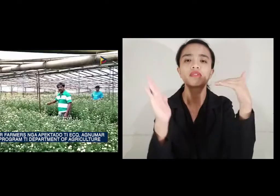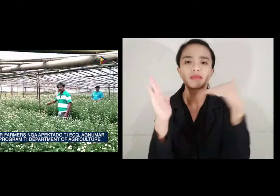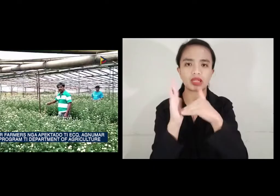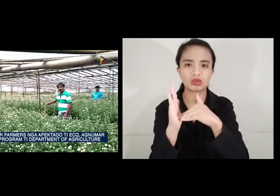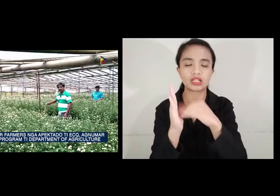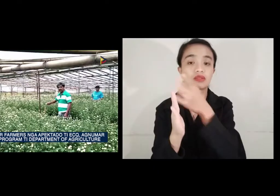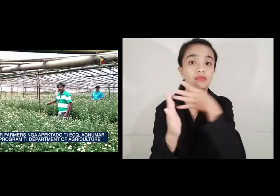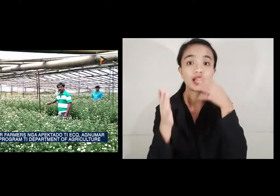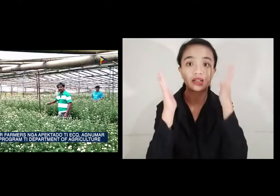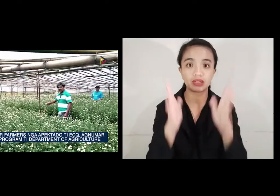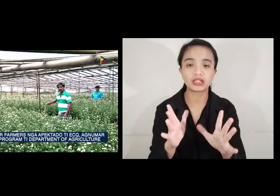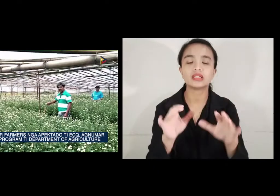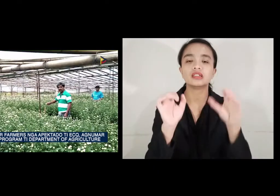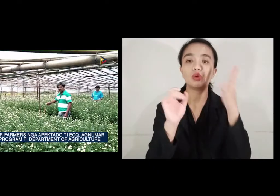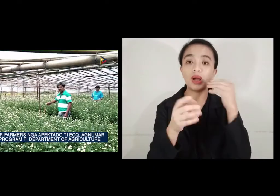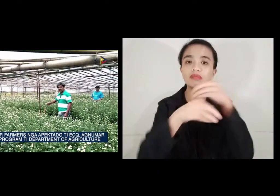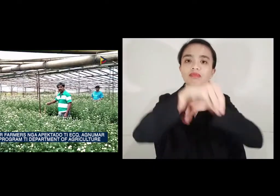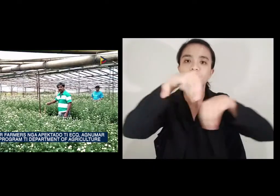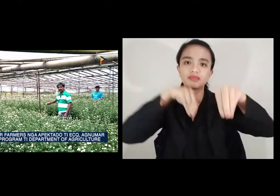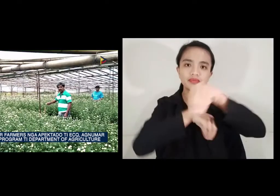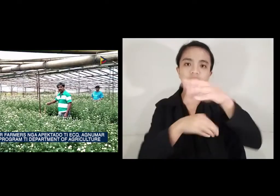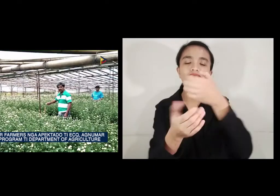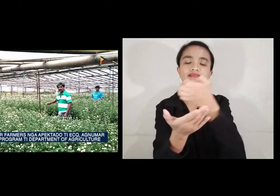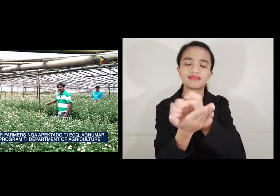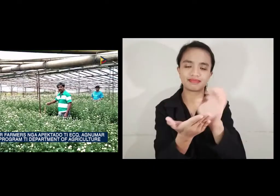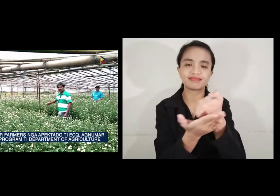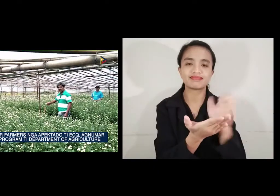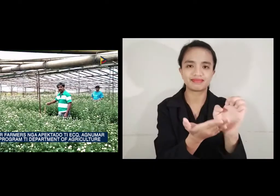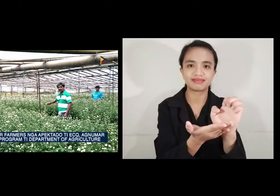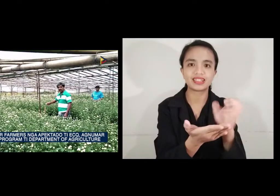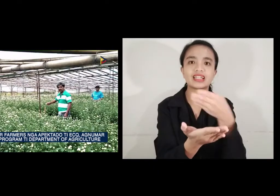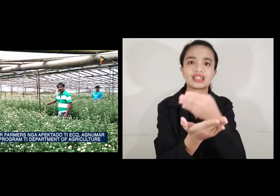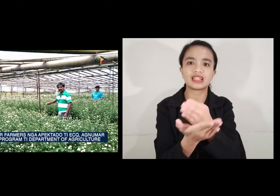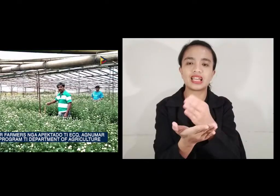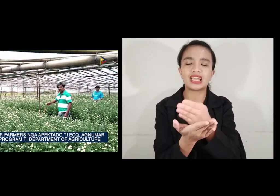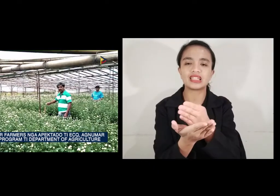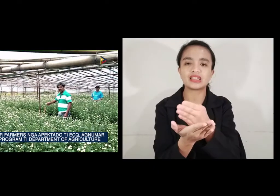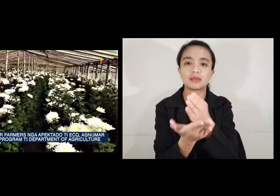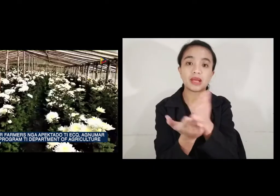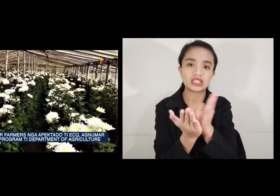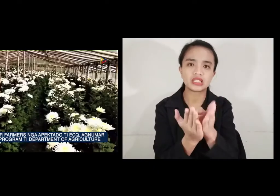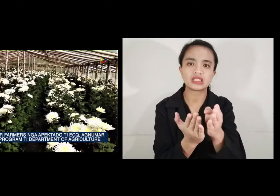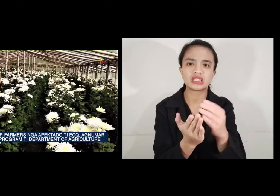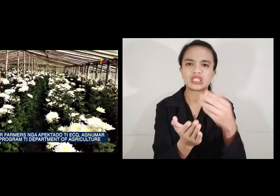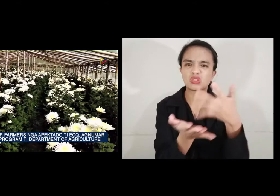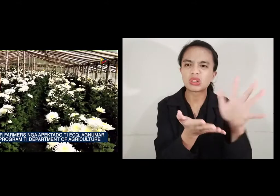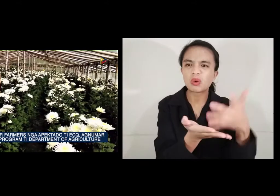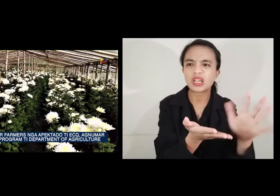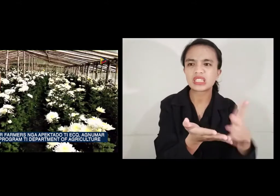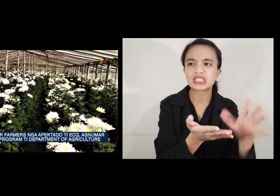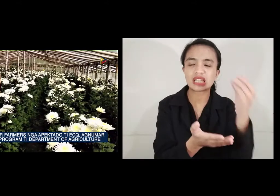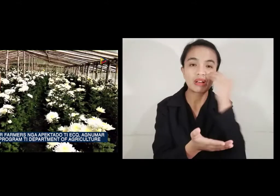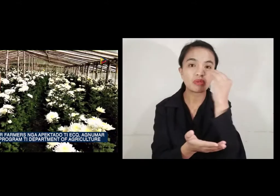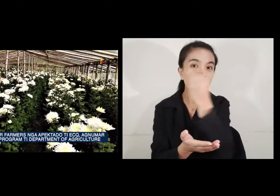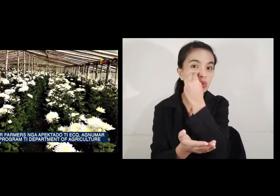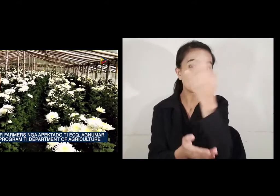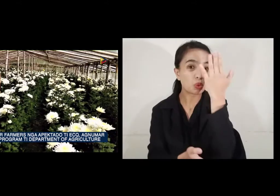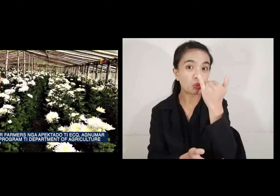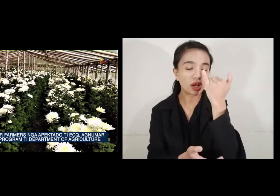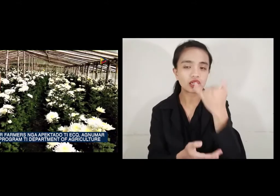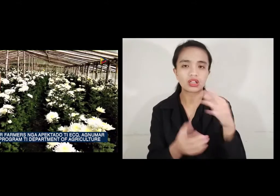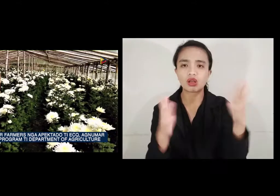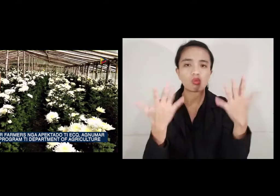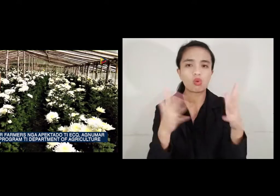mannalo ni 25,000 pesos tapno dagiti kasukat ti gastos ken pukaw da kadagiti nasayang nga sabong. Tinasaw nga gatad